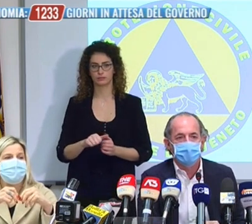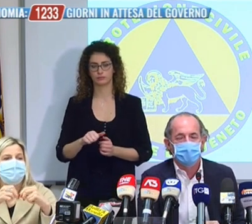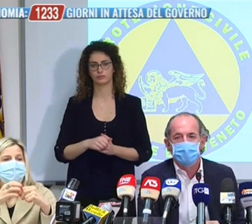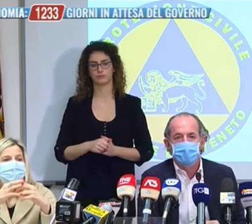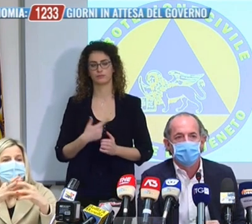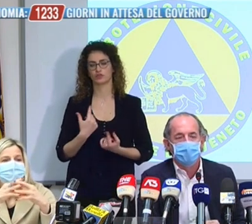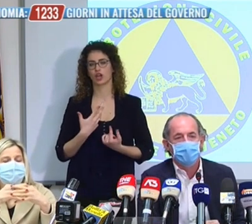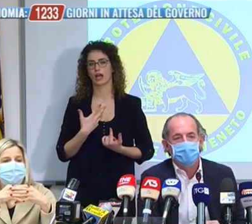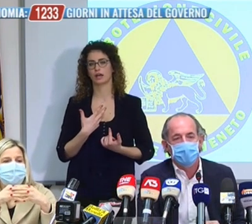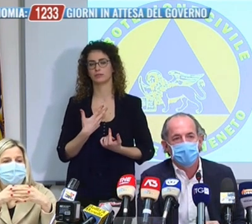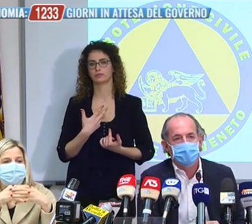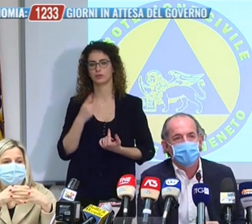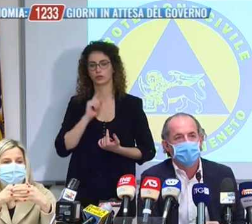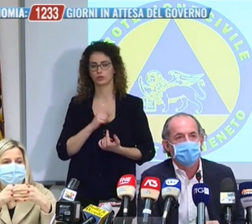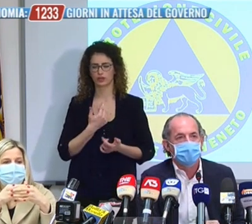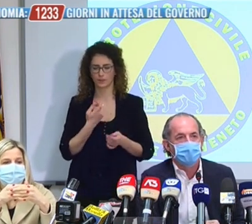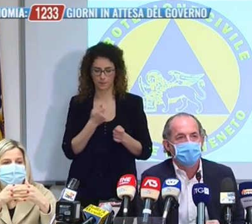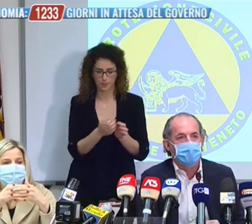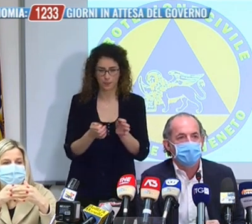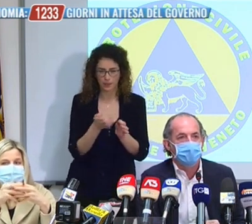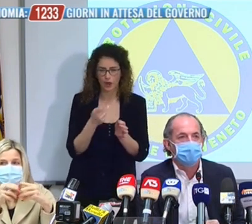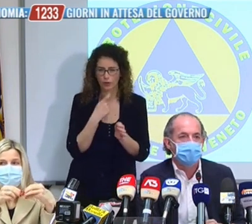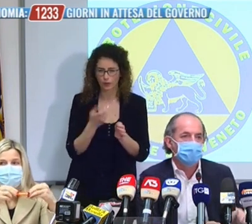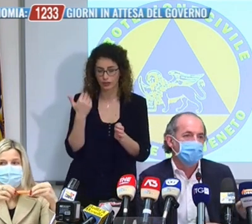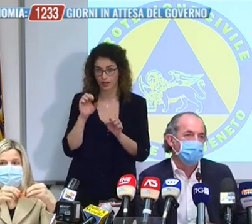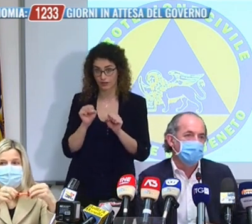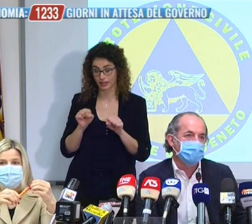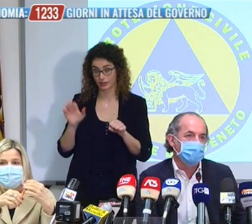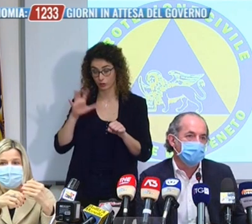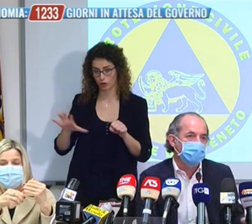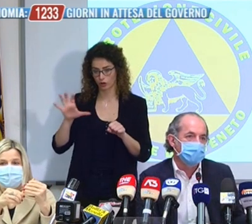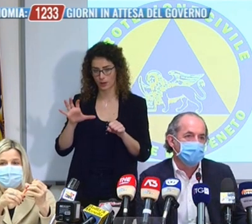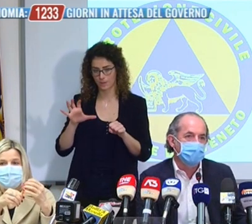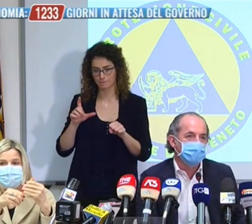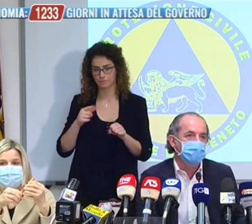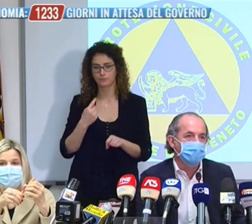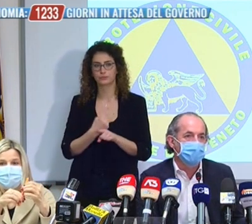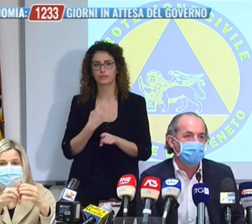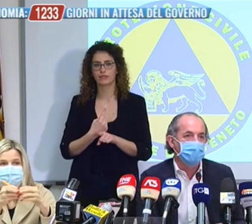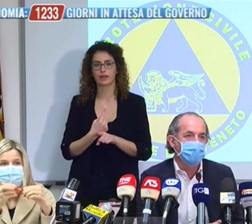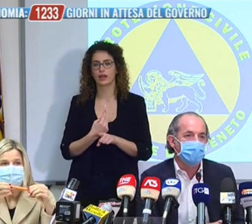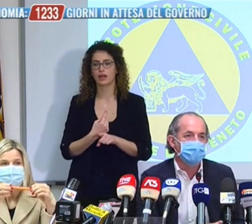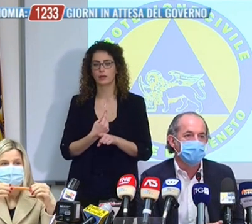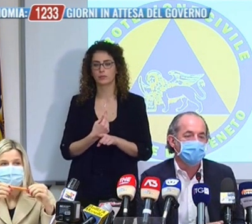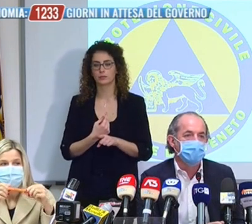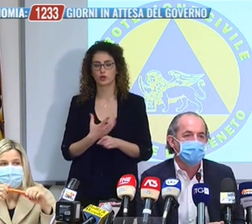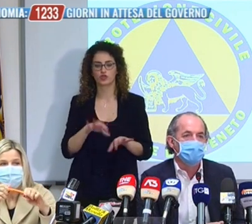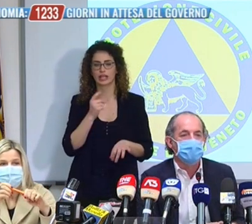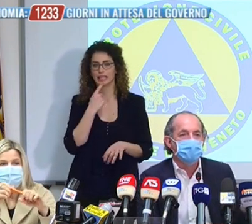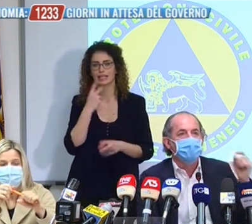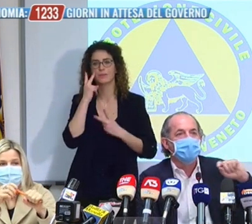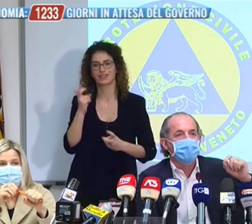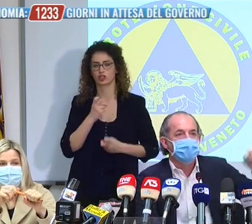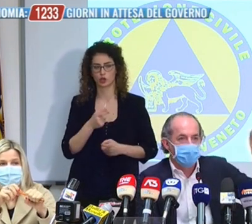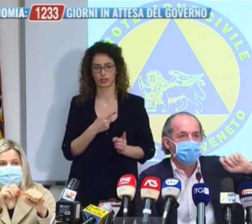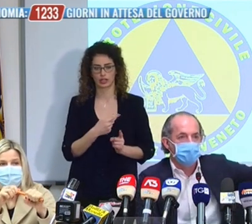stato, che so, qualche micro zona rossa in giro per il Veneto, sono direttamente istituite in base alla legge dalle prevenzioni. Quindi